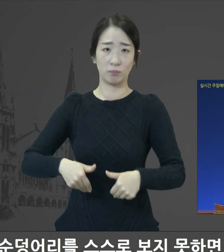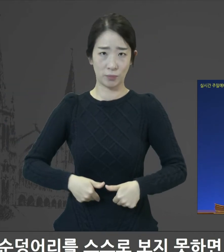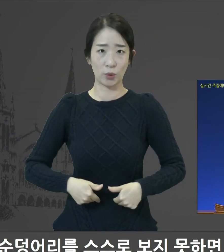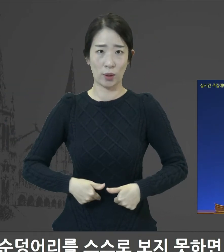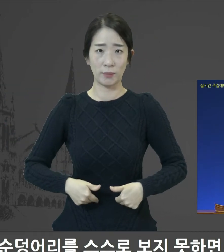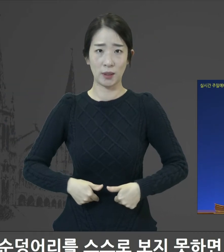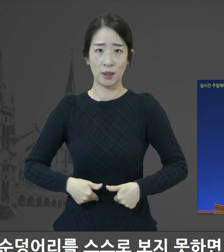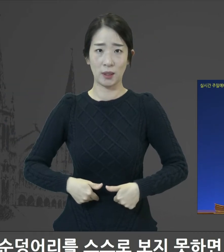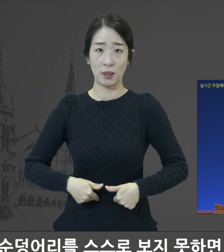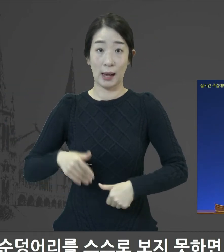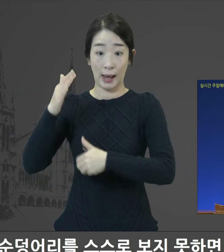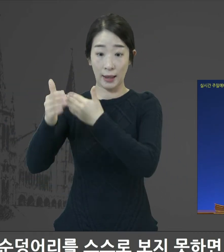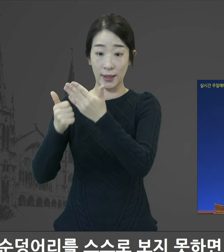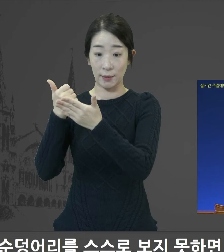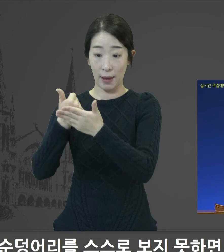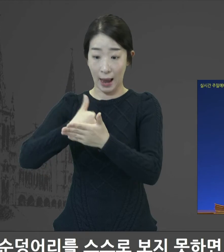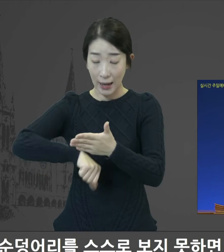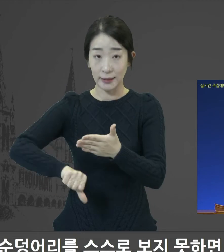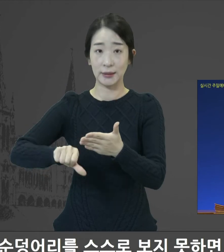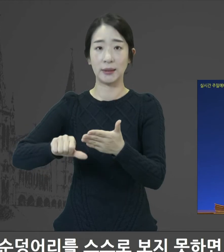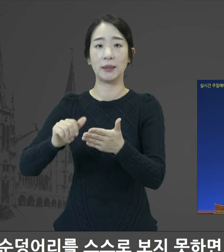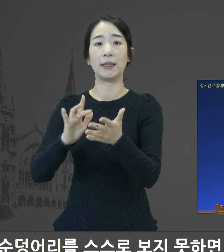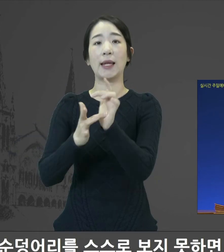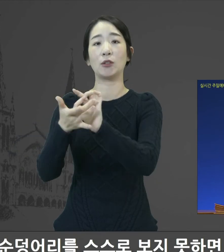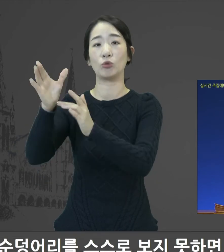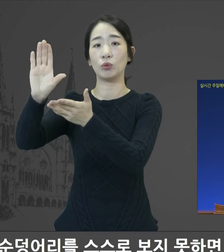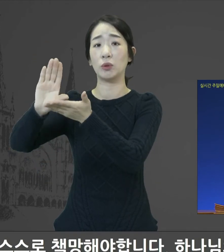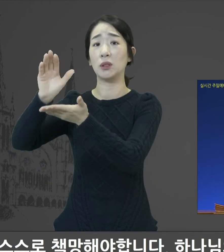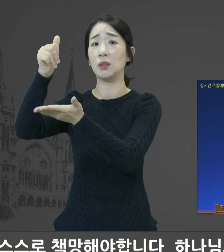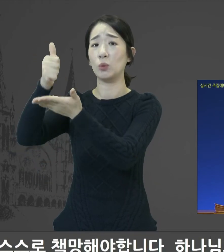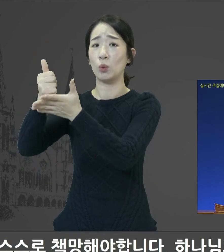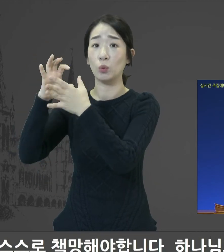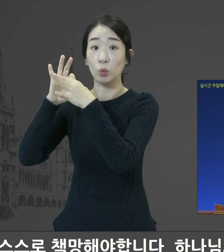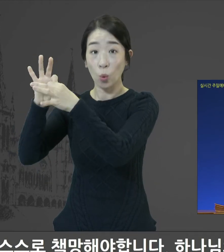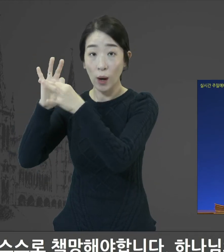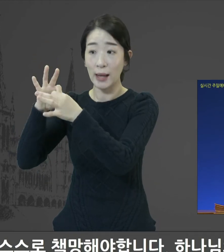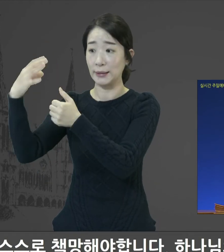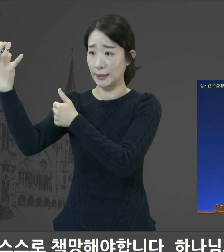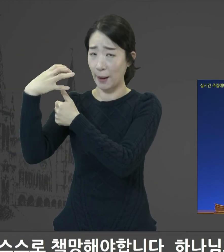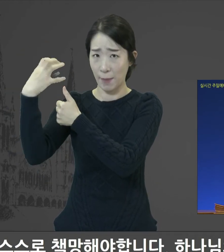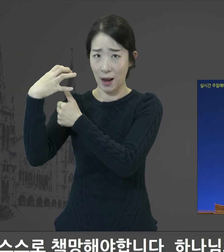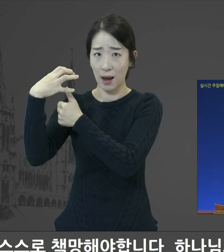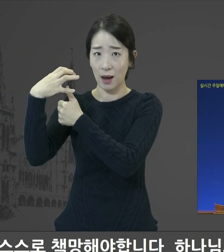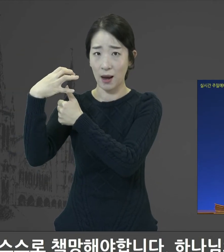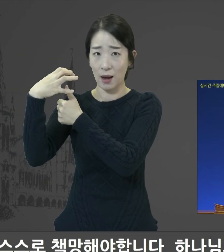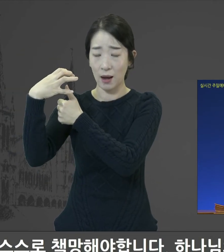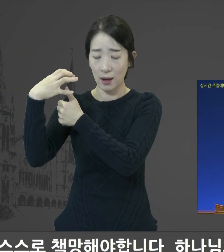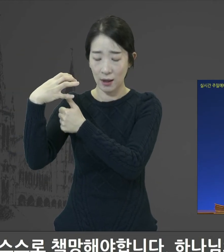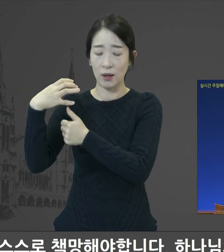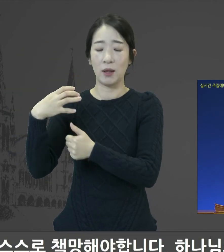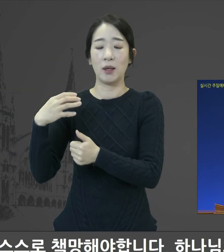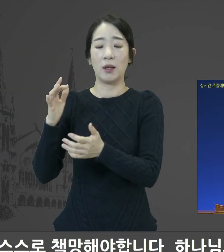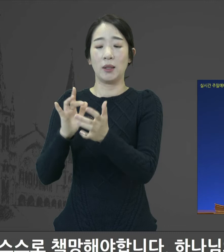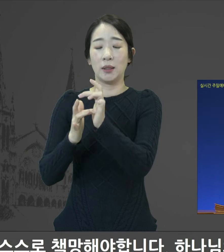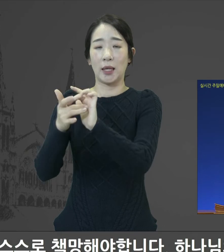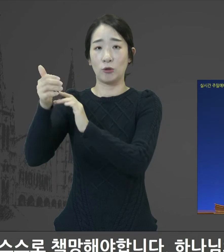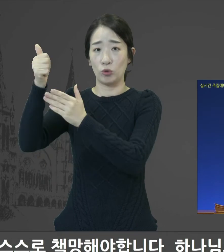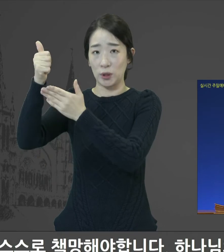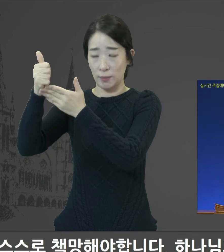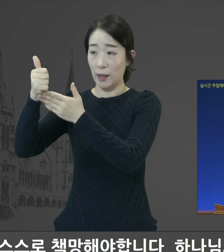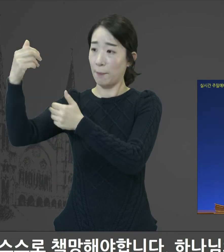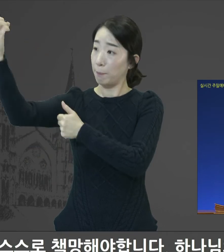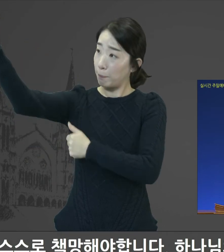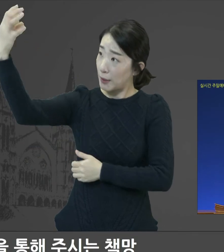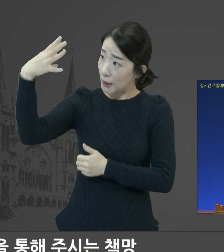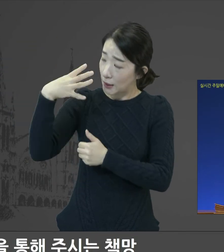아들 예수님의 말씀을 통해서, 성경을 통해서 우리에게 주시는 책망, 내 안에 계신 성령께서 그 빛을 조명해